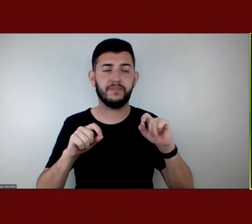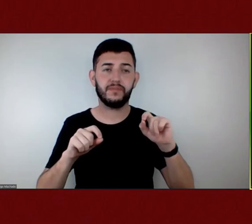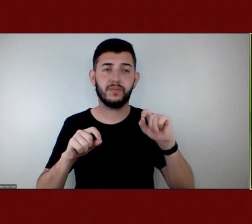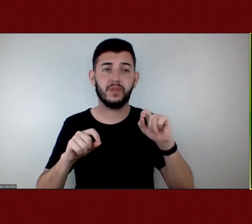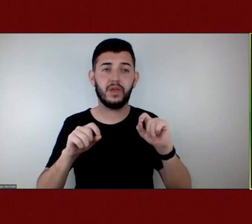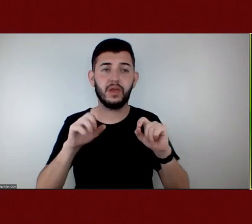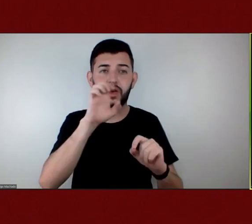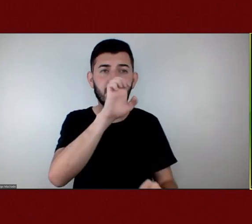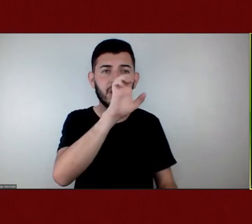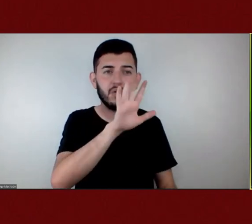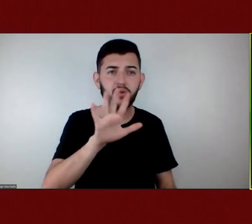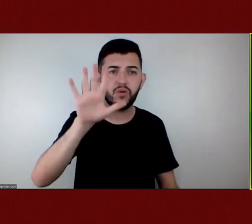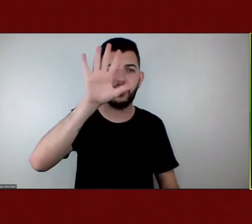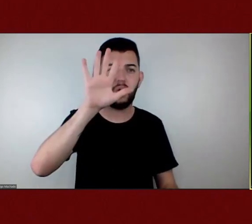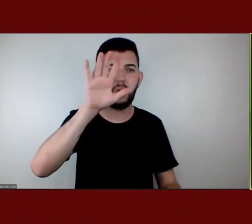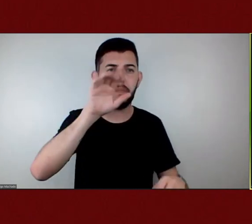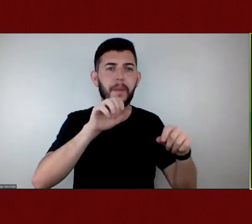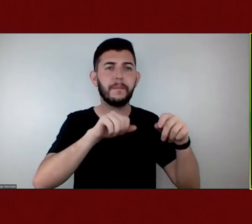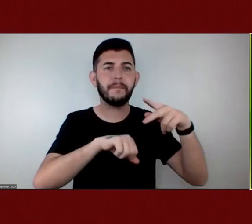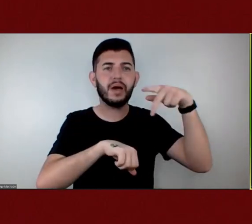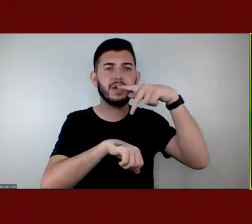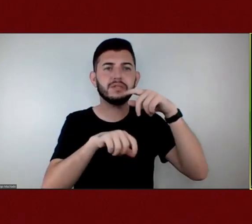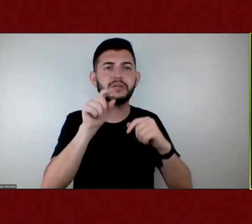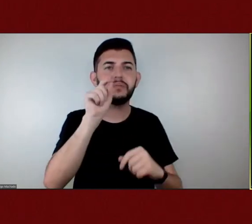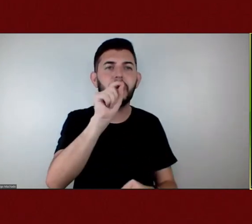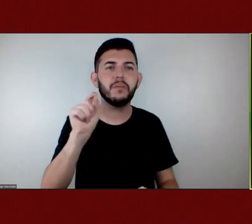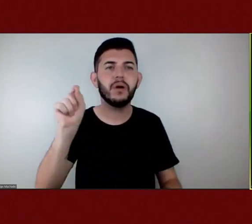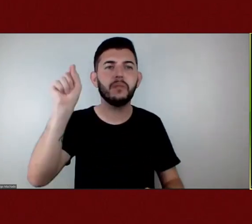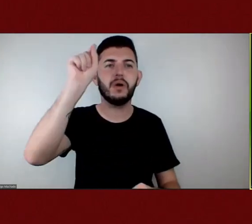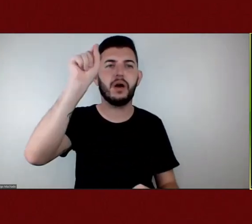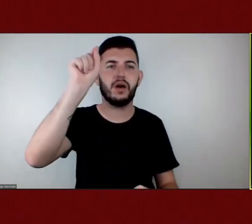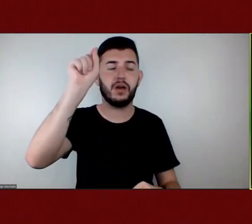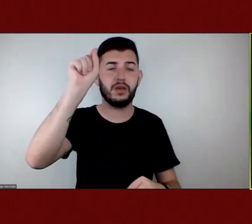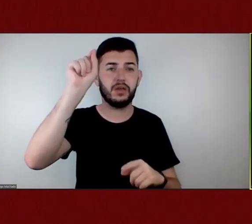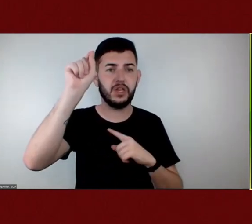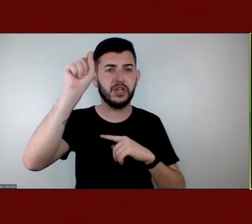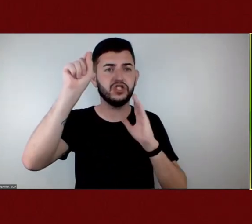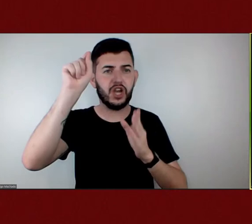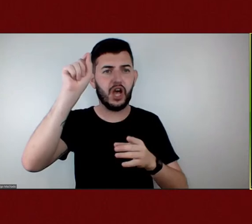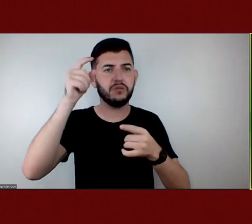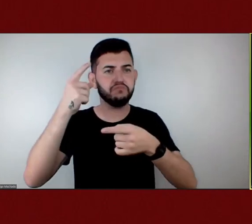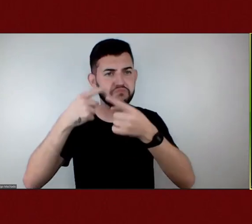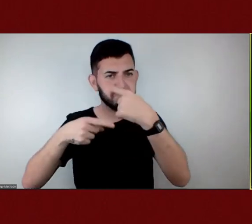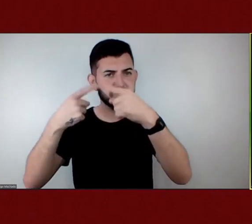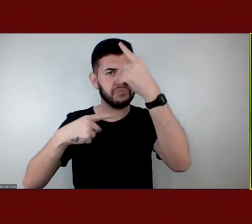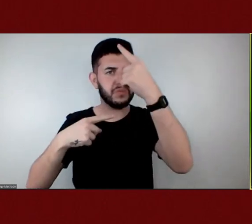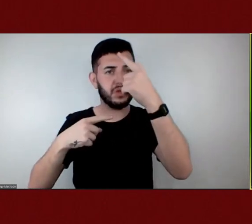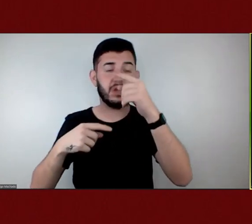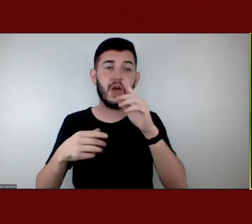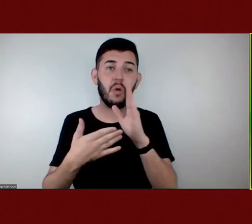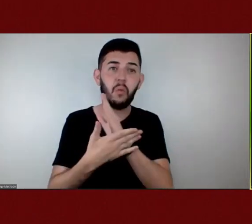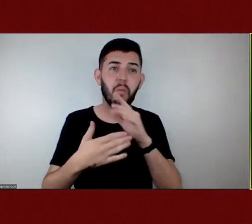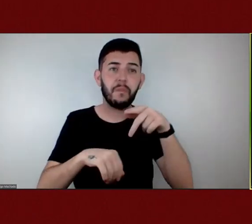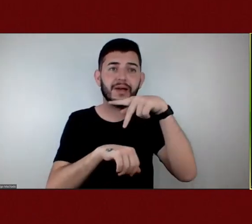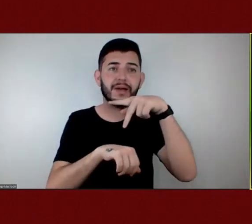avançados da distante América ou Américas e outras áreas coloniais.